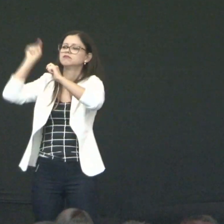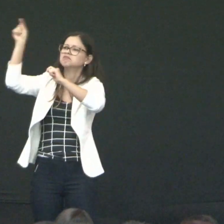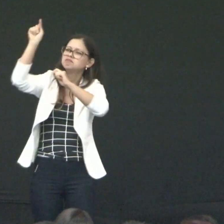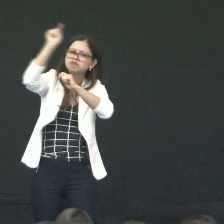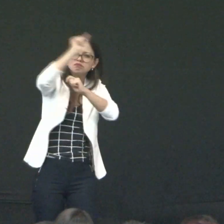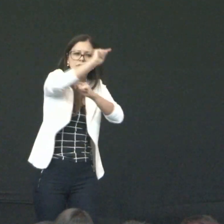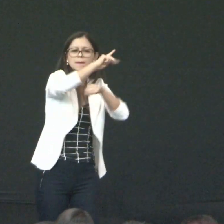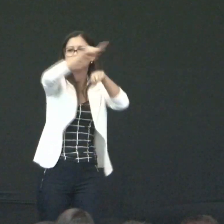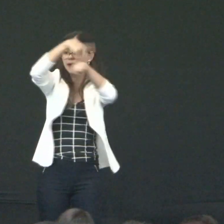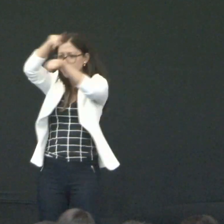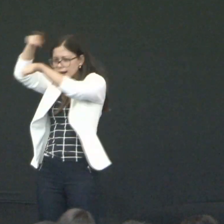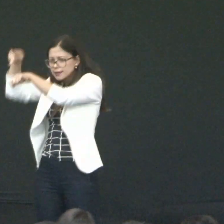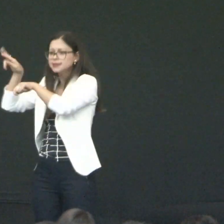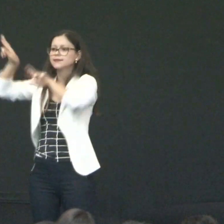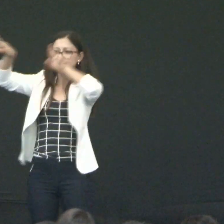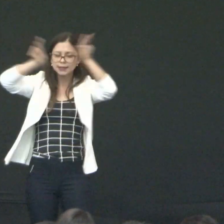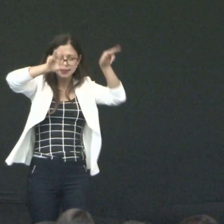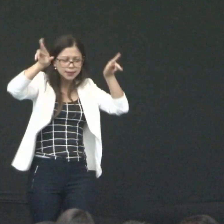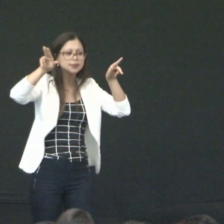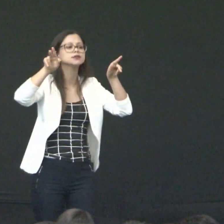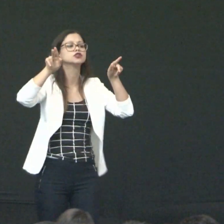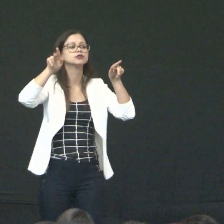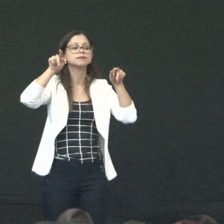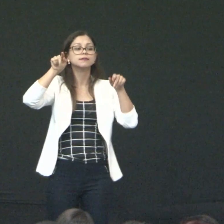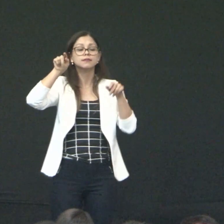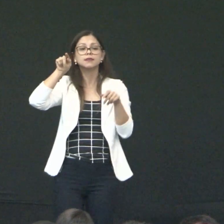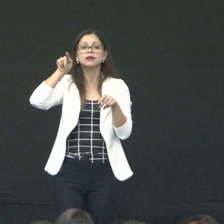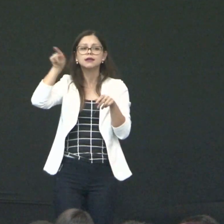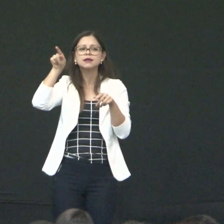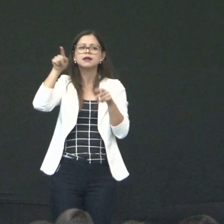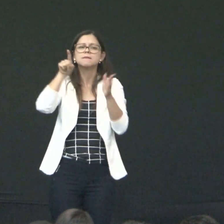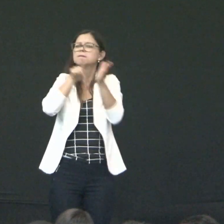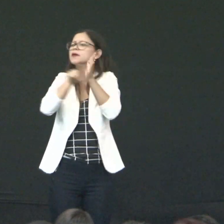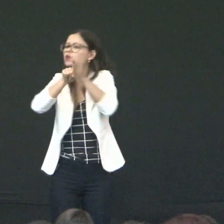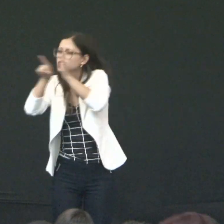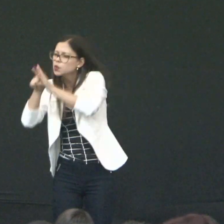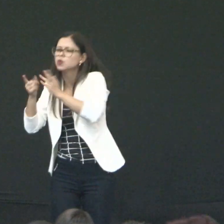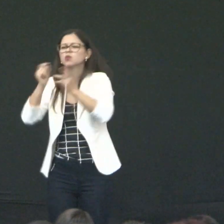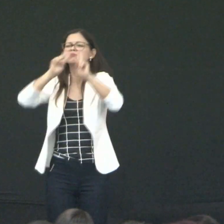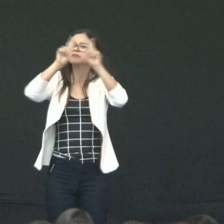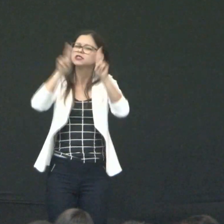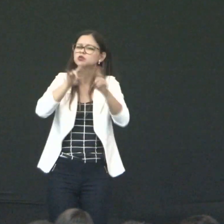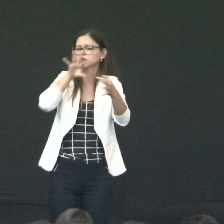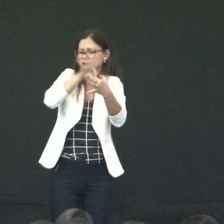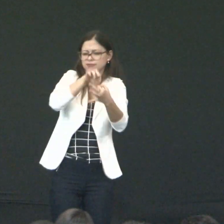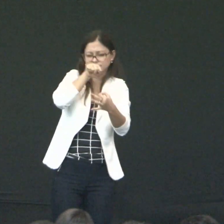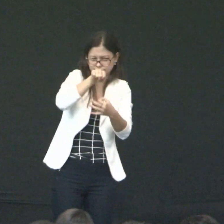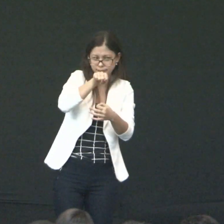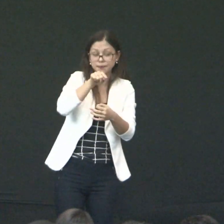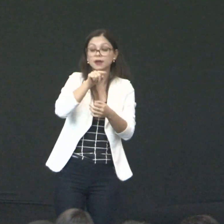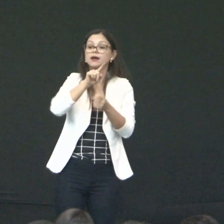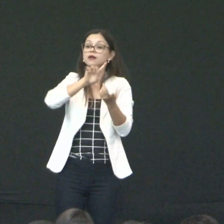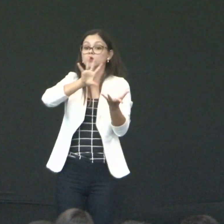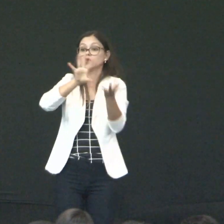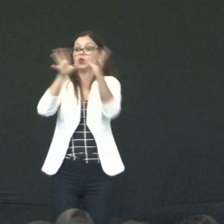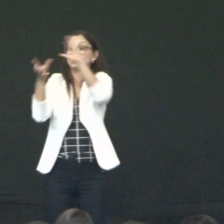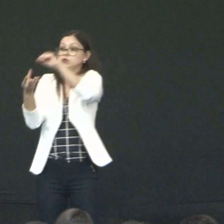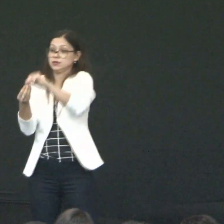pesquisa entrevistando diversos surdos de diversos países para saber